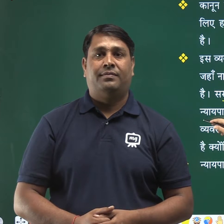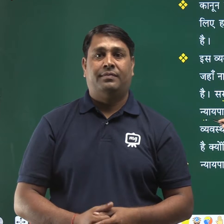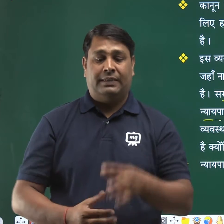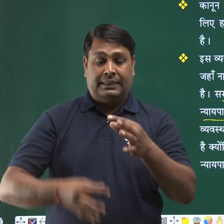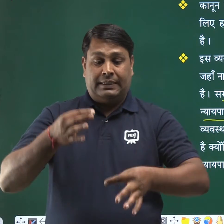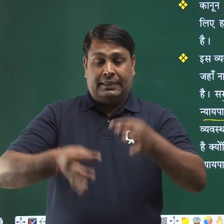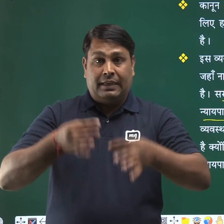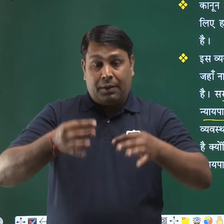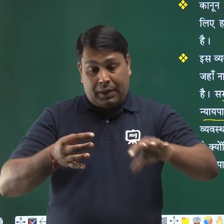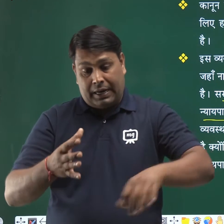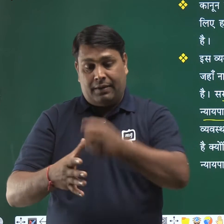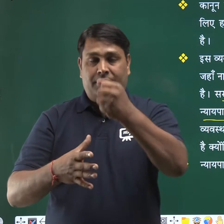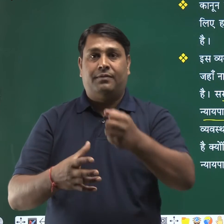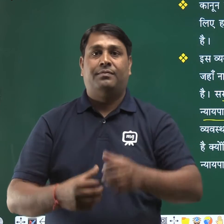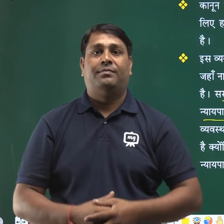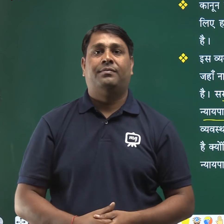न्यायपालिका भी